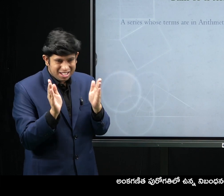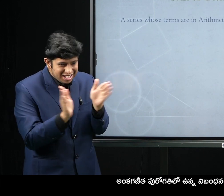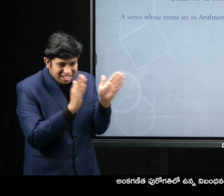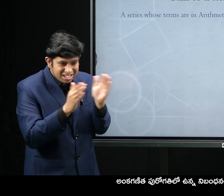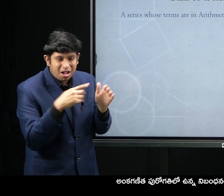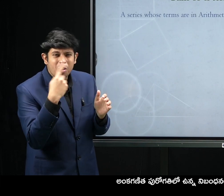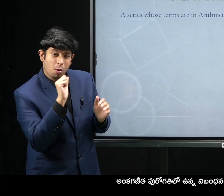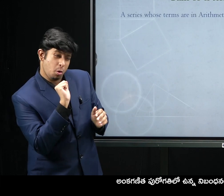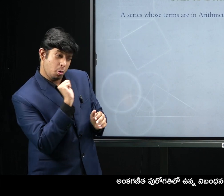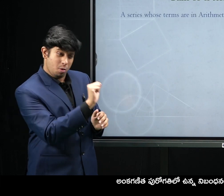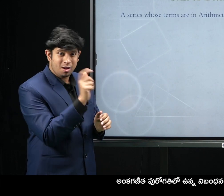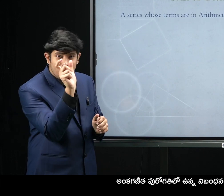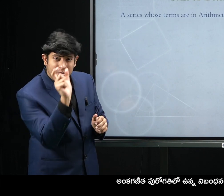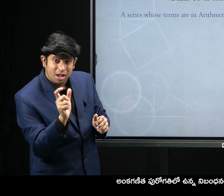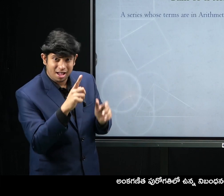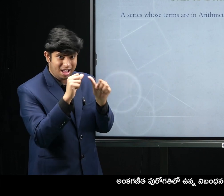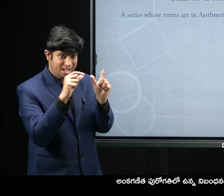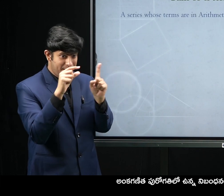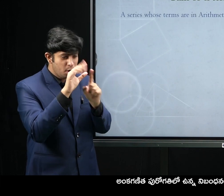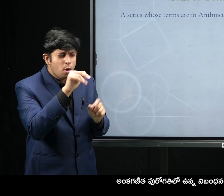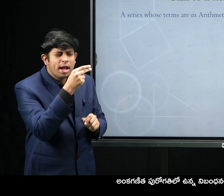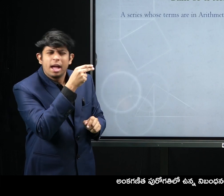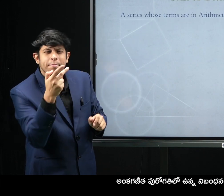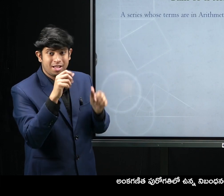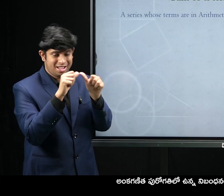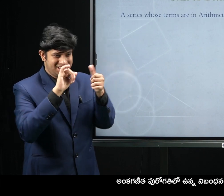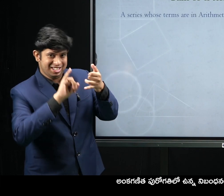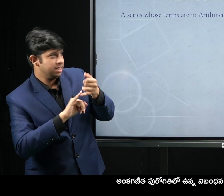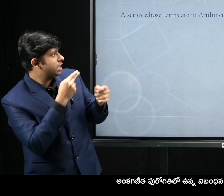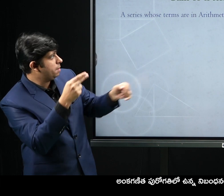అంకగణిత పురోగతిలో ఉన్న నిబంధనలను అంకగణిత శ్రేణి అంటారు.